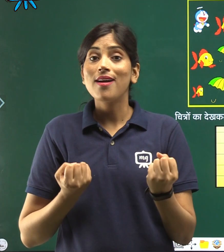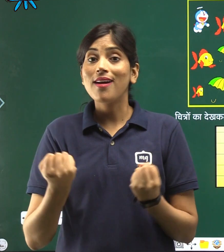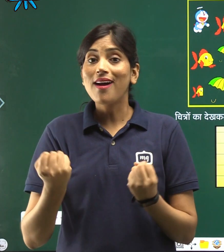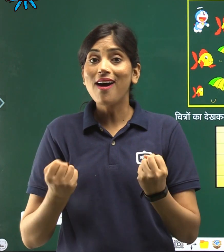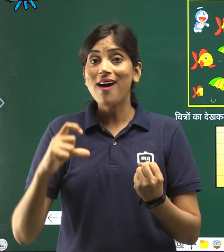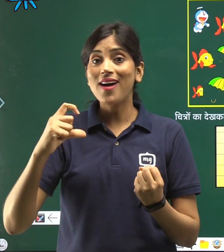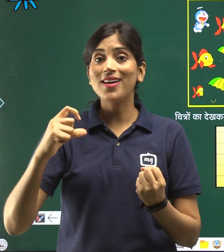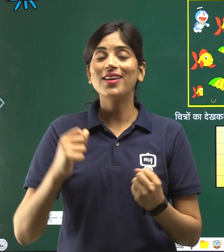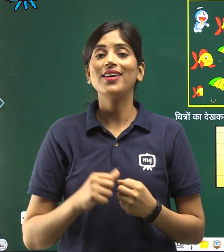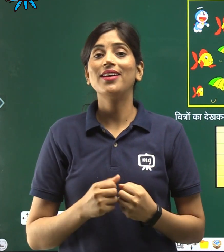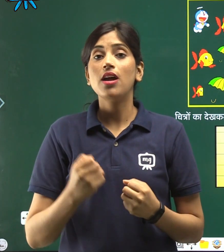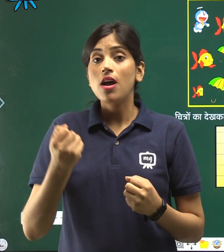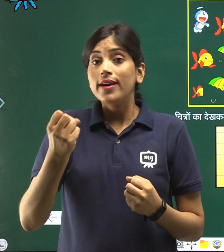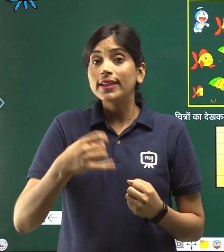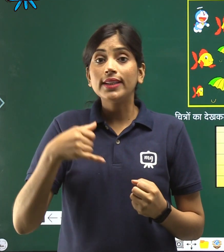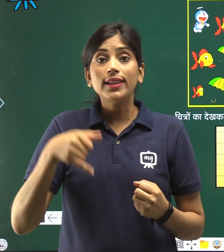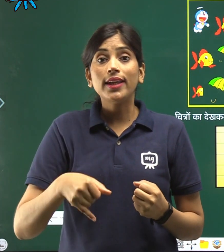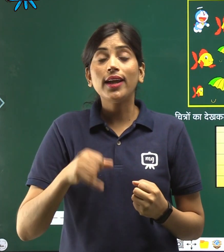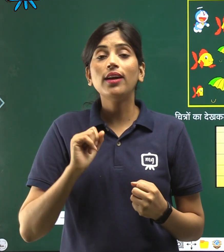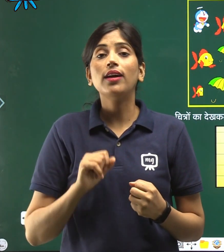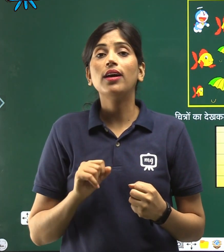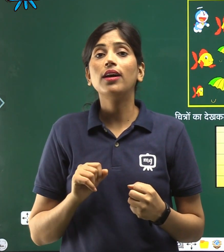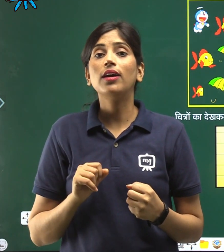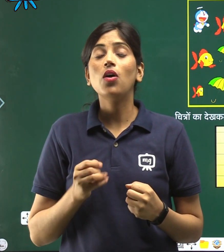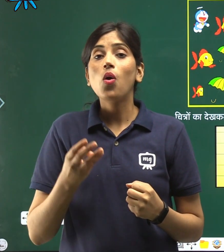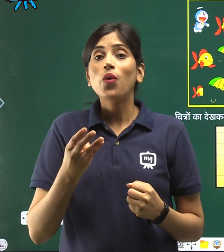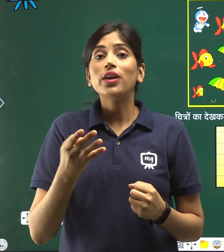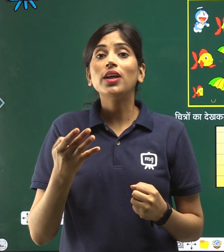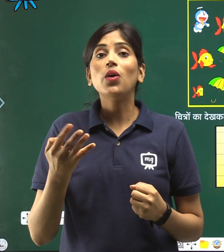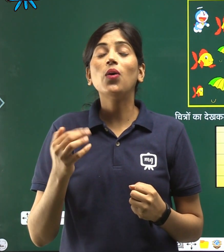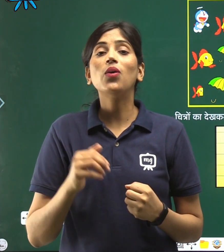कार कितनी है? गिनो।